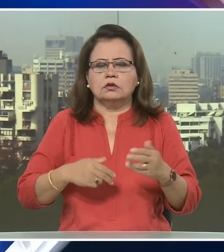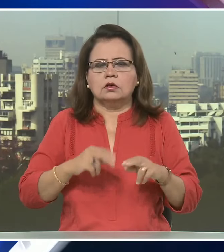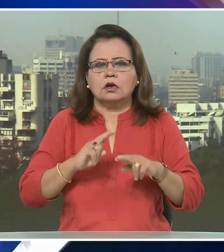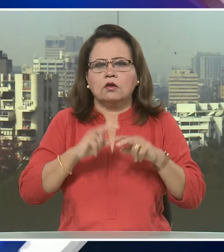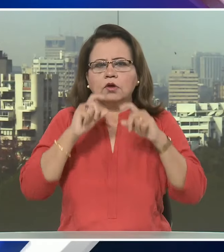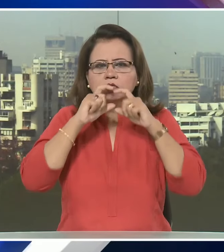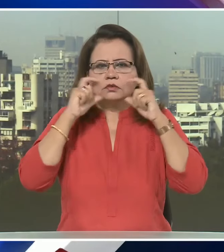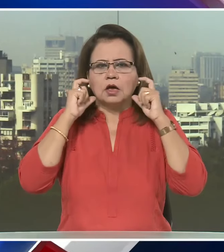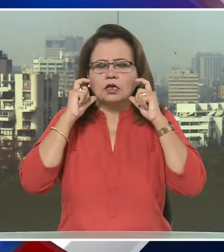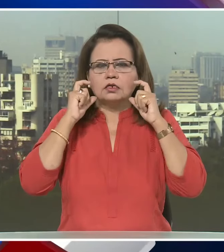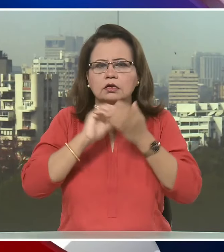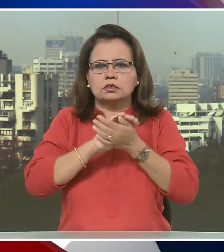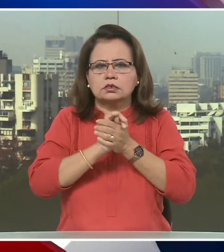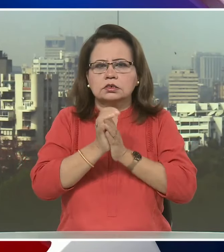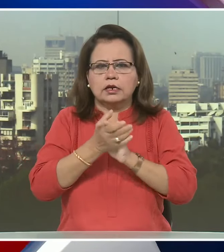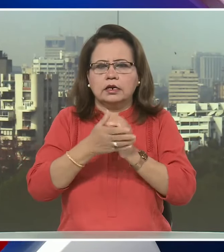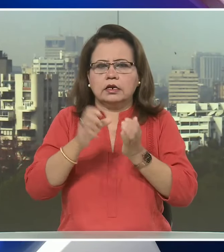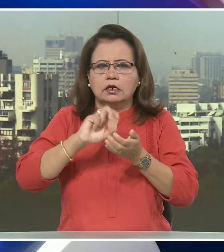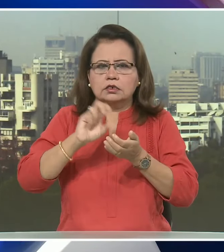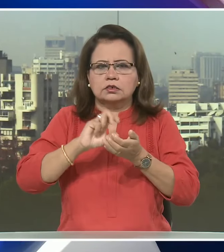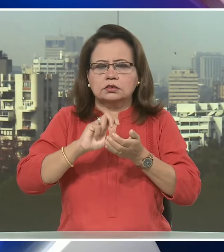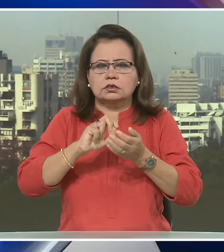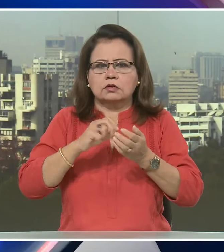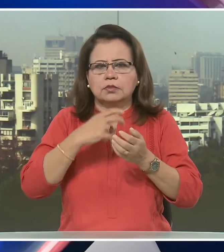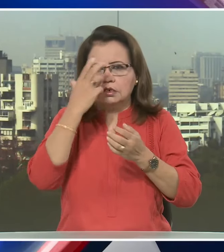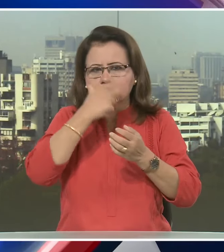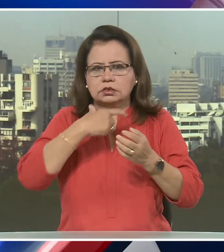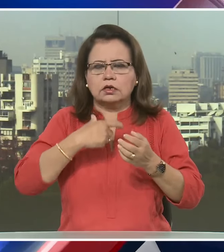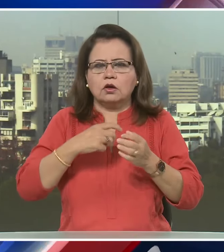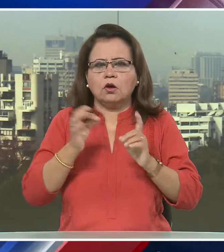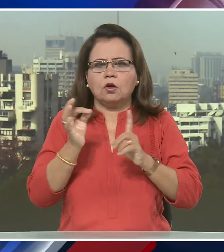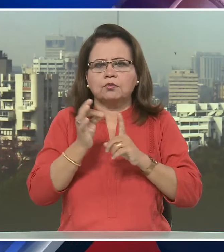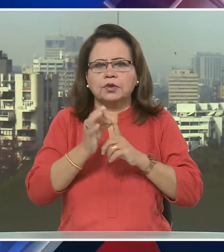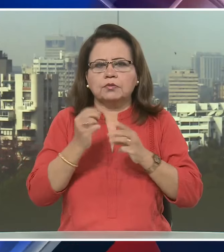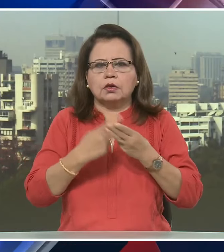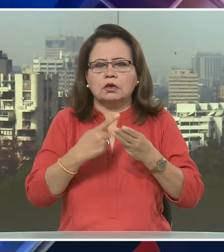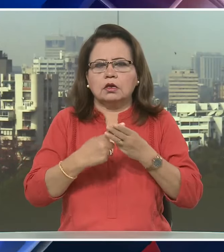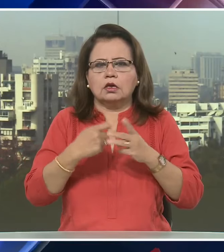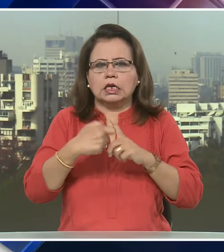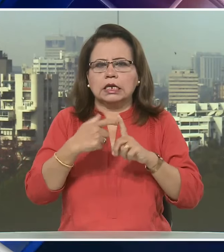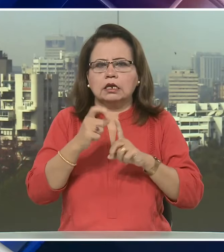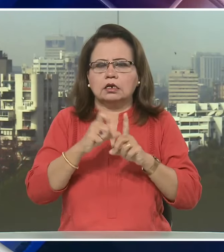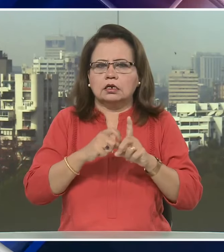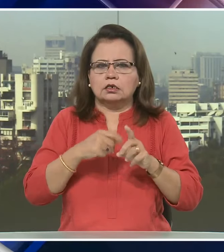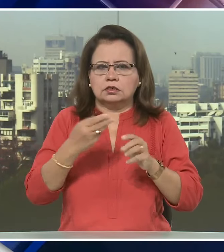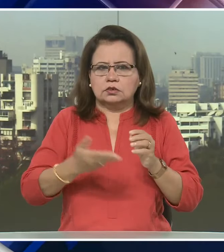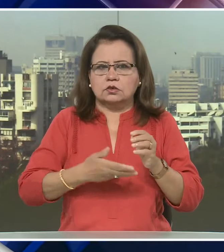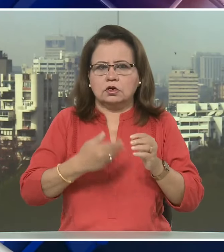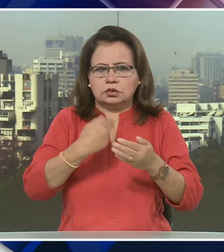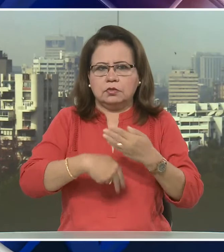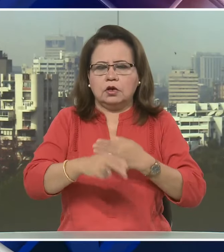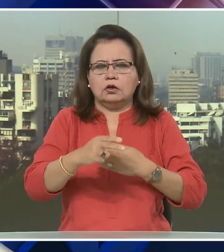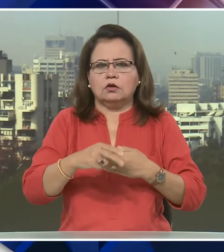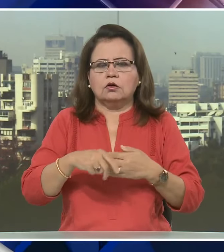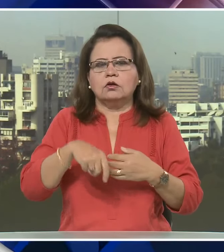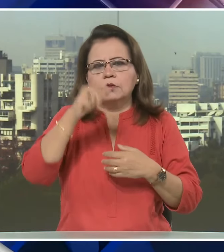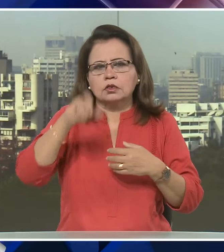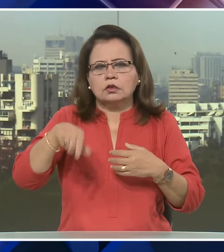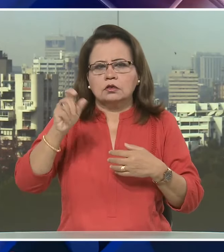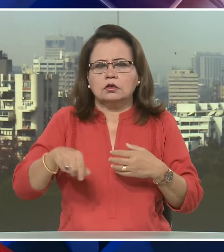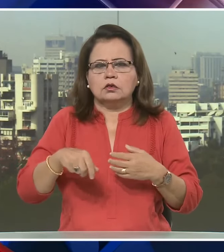फेस मास्क, सैनिटाइजर, थर्मल स्कैनिंग और PPE किट जैसी चीजों का प्रयोग किया जाएगा। मतदाताओं